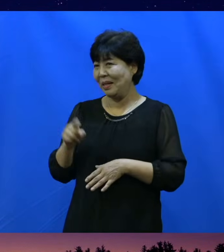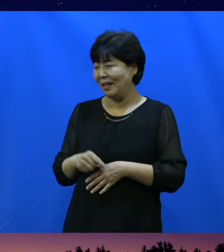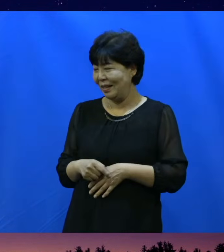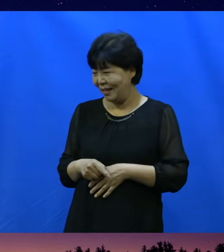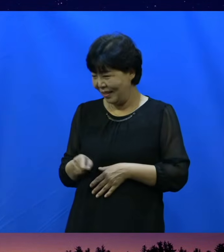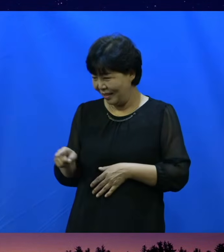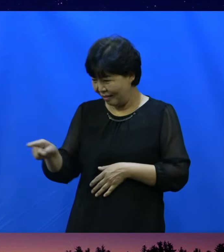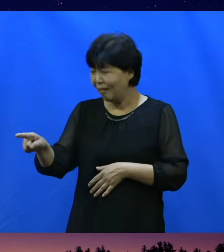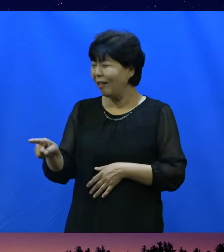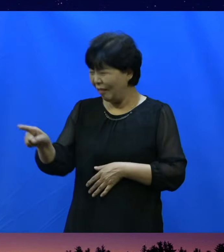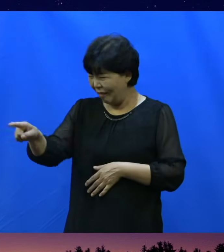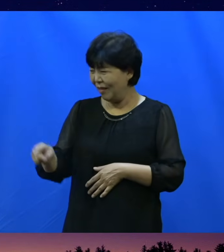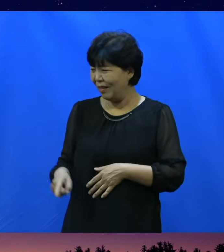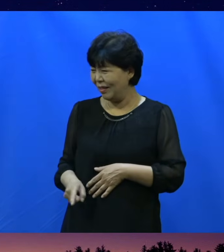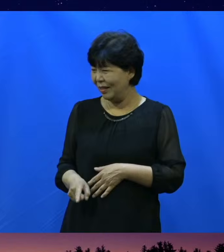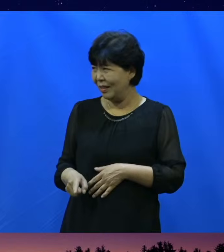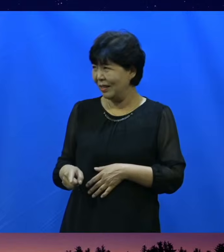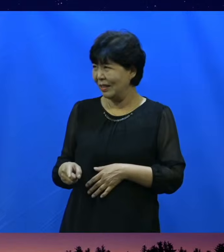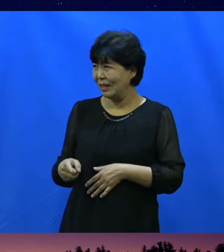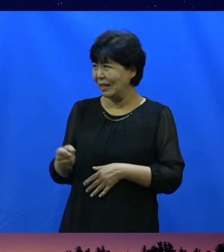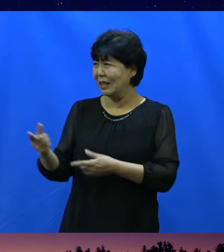그런 인간이지, 그죠?